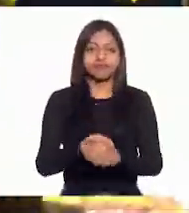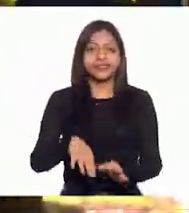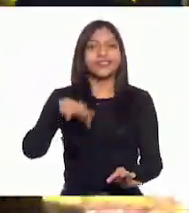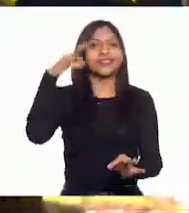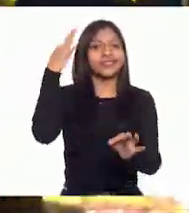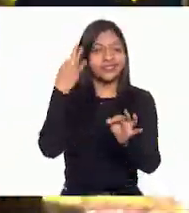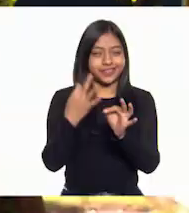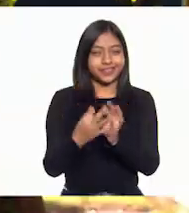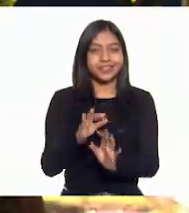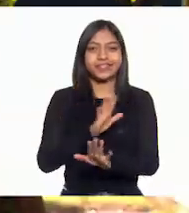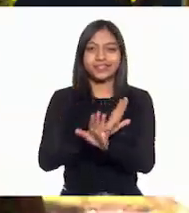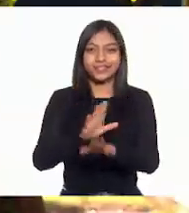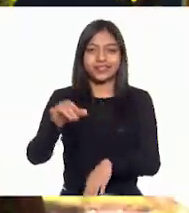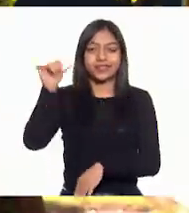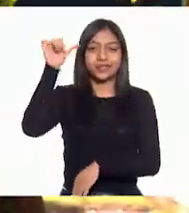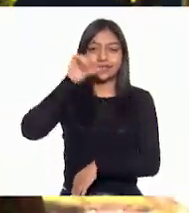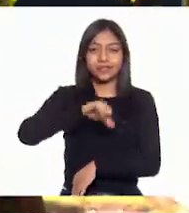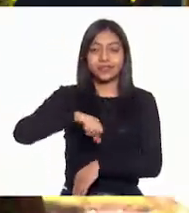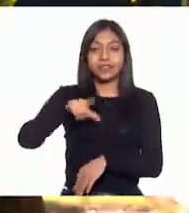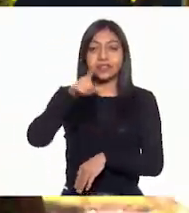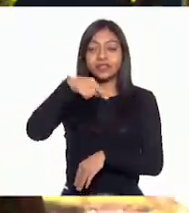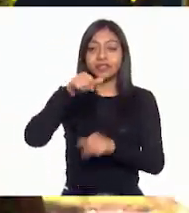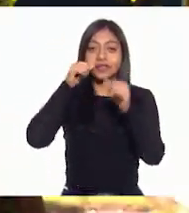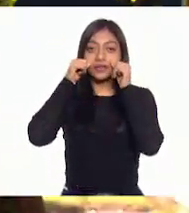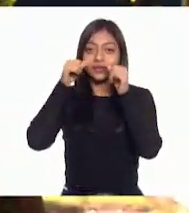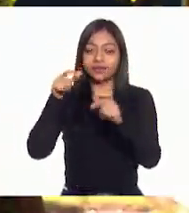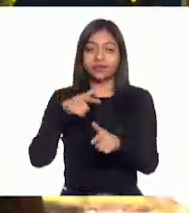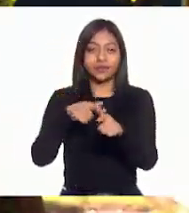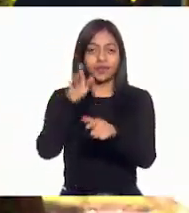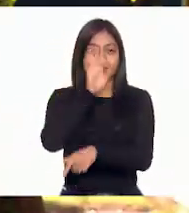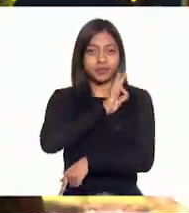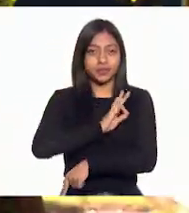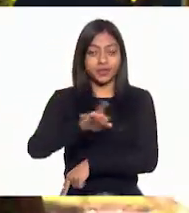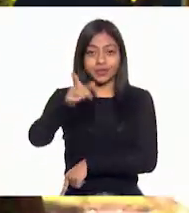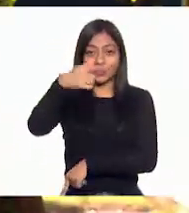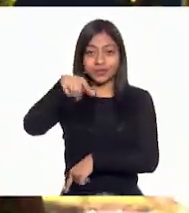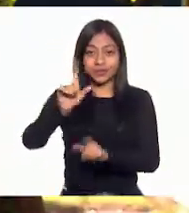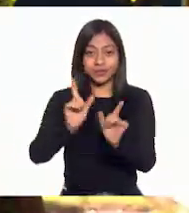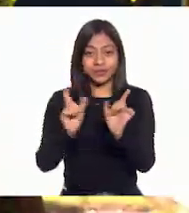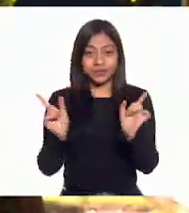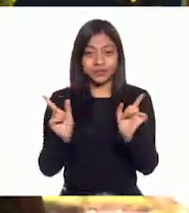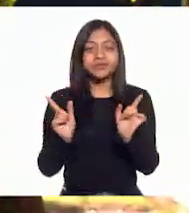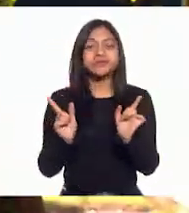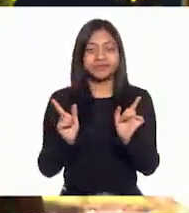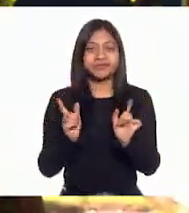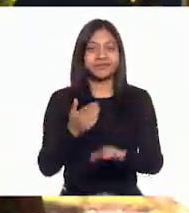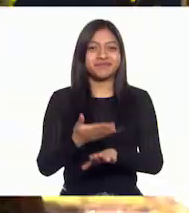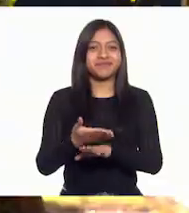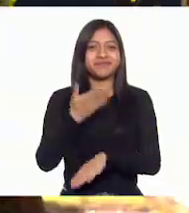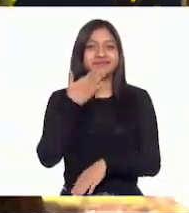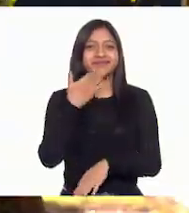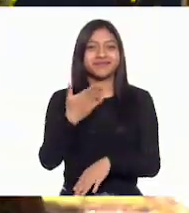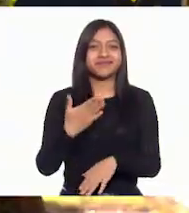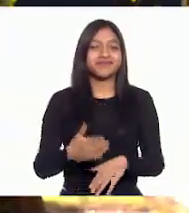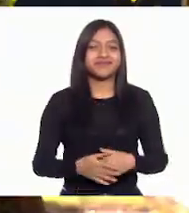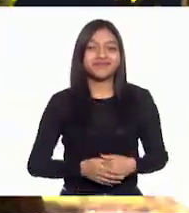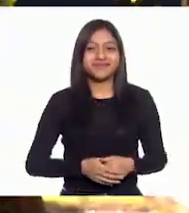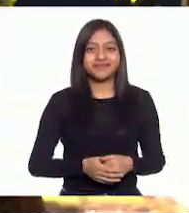es momento de seguir con el programa de hoy. ¿Listas? ¿Listos?